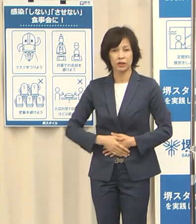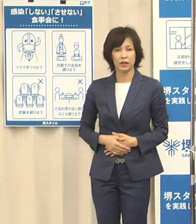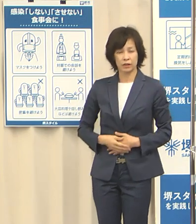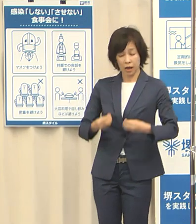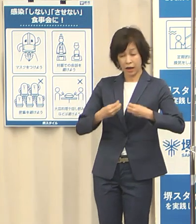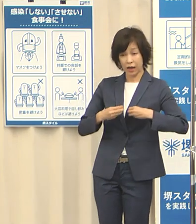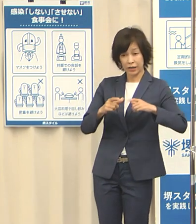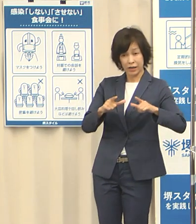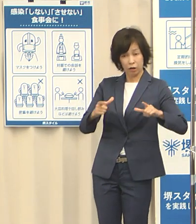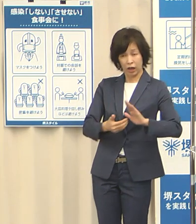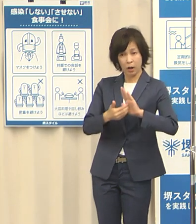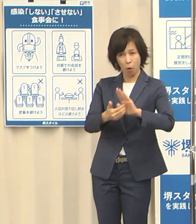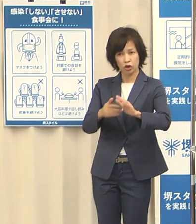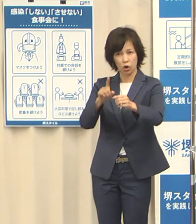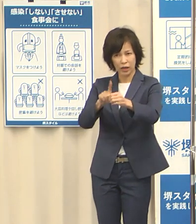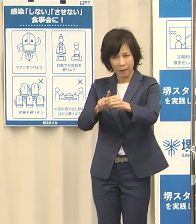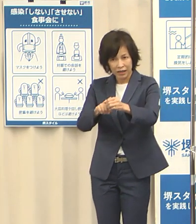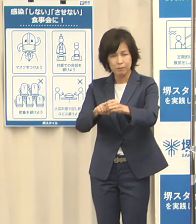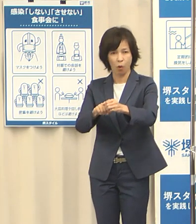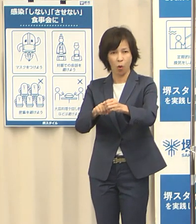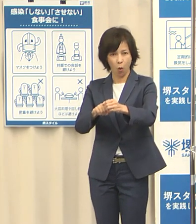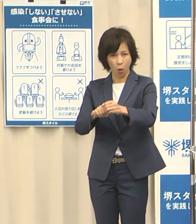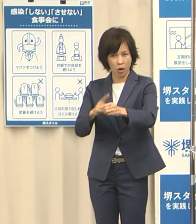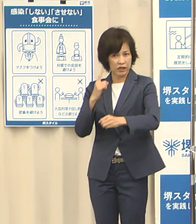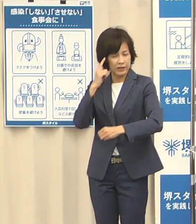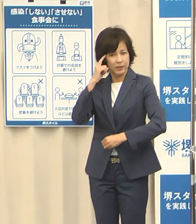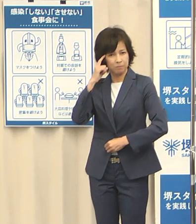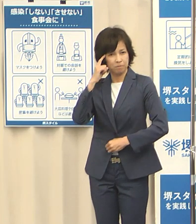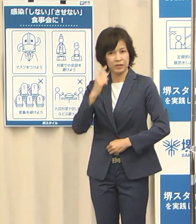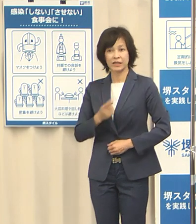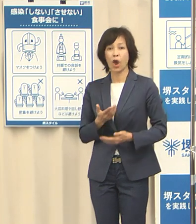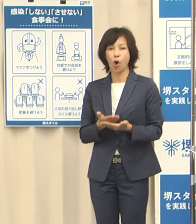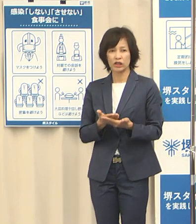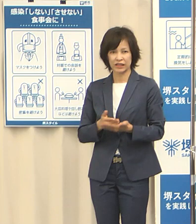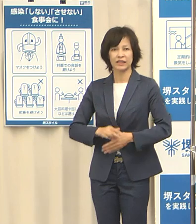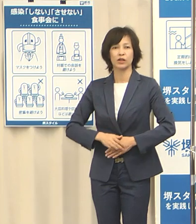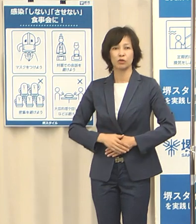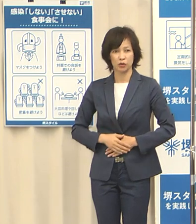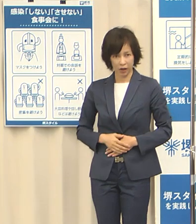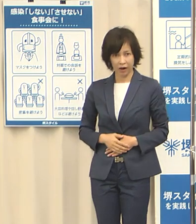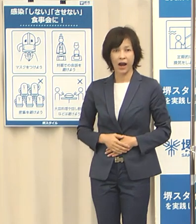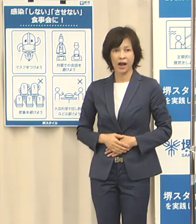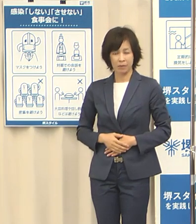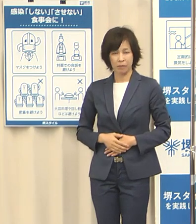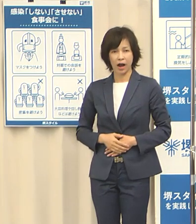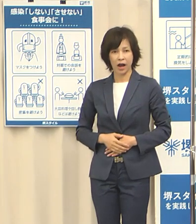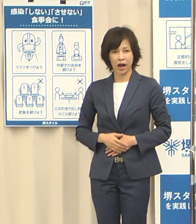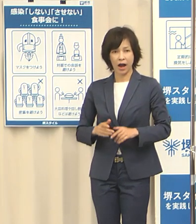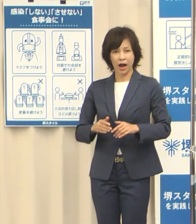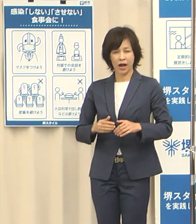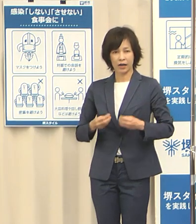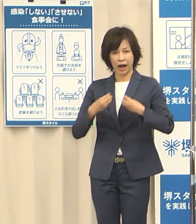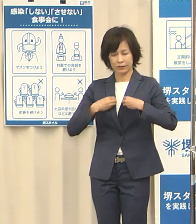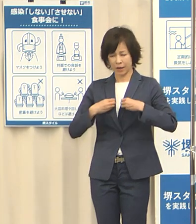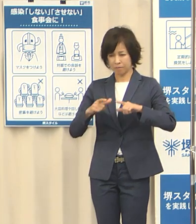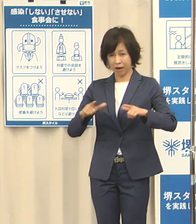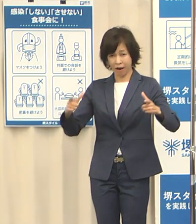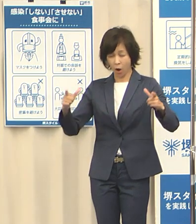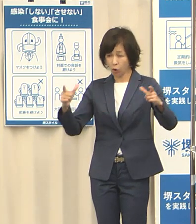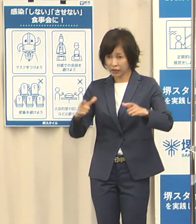染拡大防止という面でも意識をしていただきたいというところから、一定収まるまではお願いをしたいと考えています